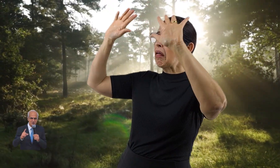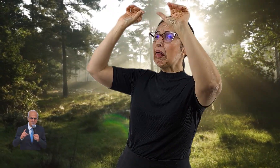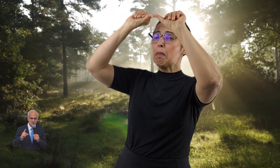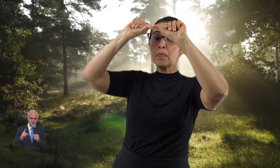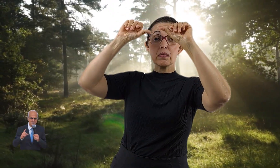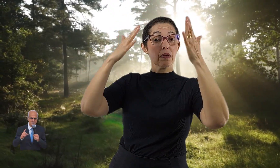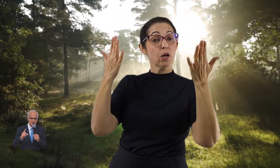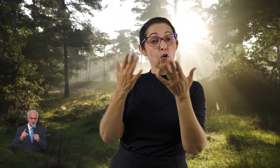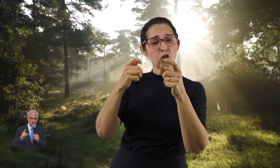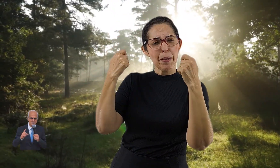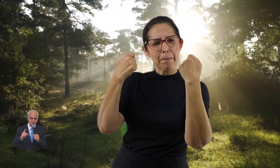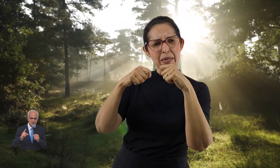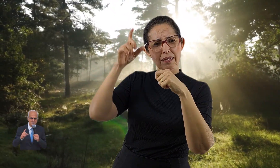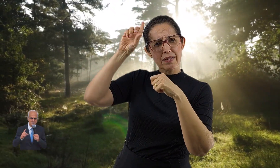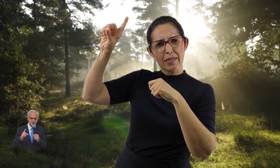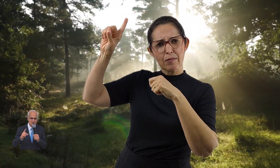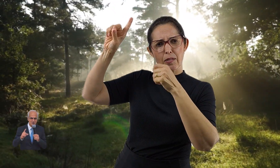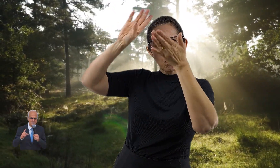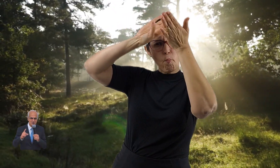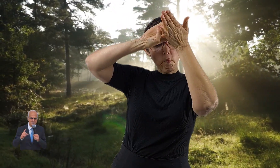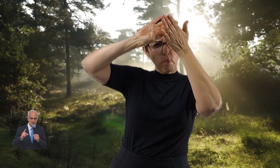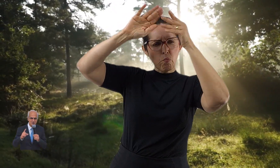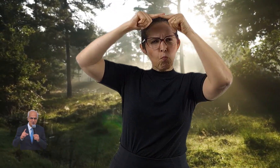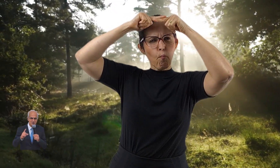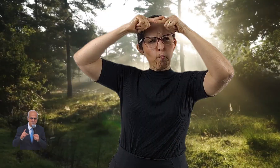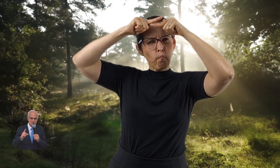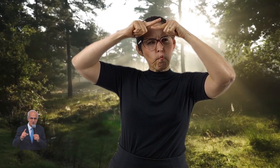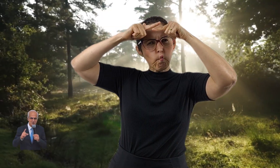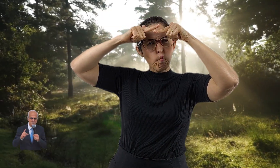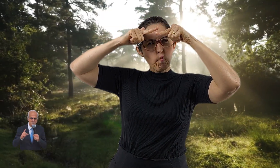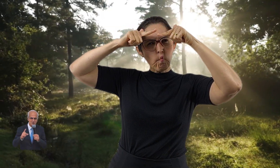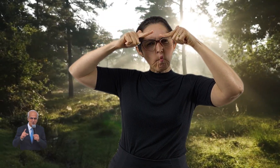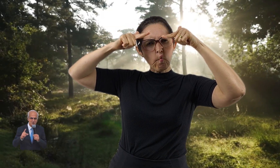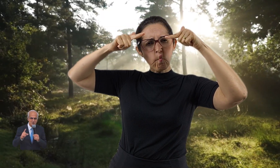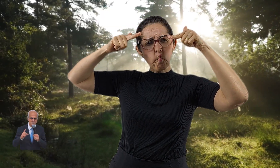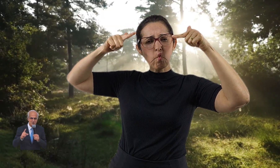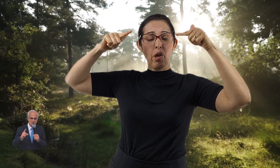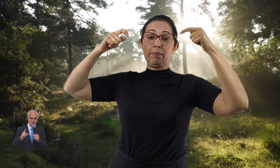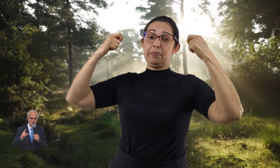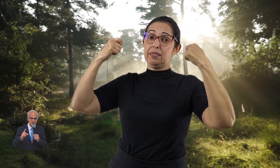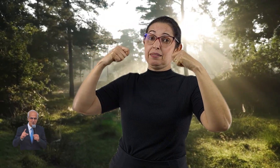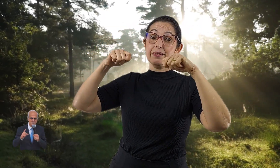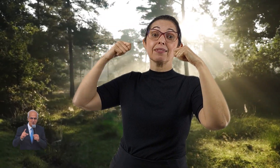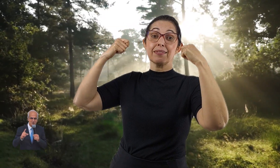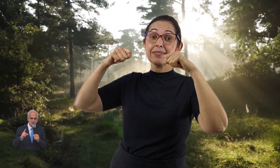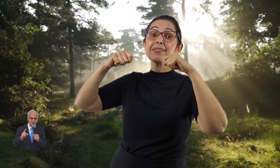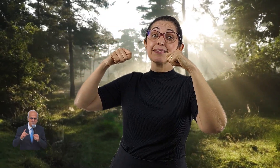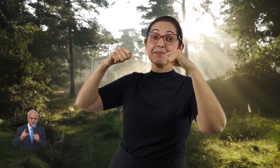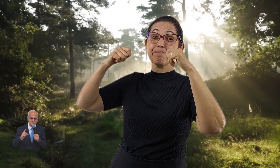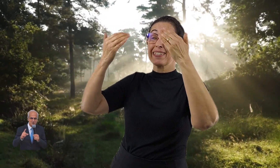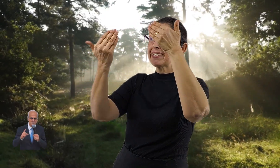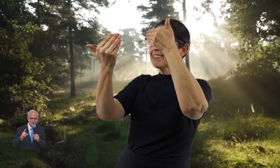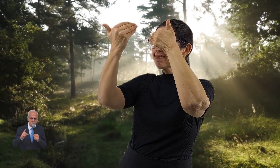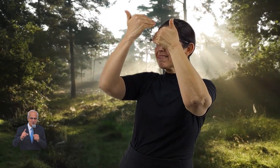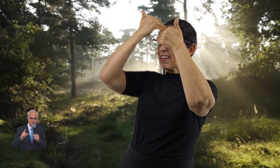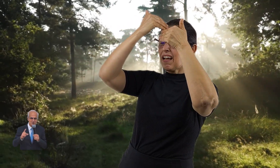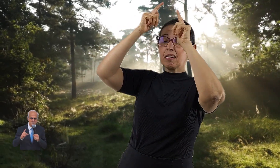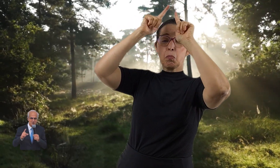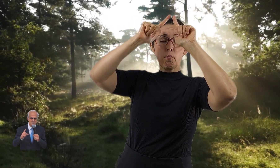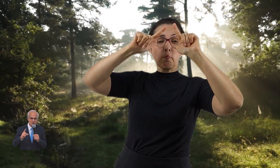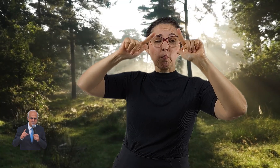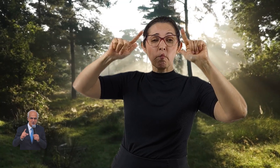Senhor está precisando de fazer uma faxina, mas uma faxina daquela grossa, né? Entrar com palha de aço na mente,